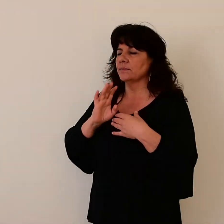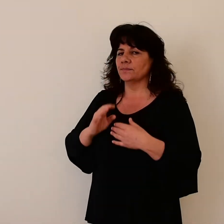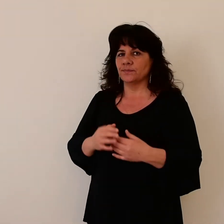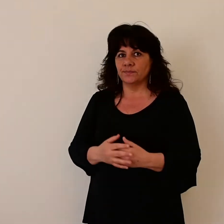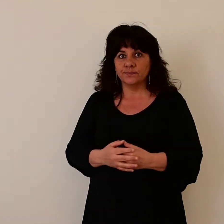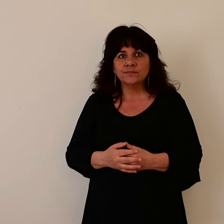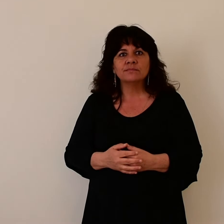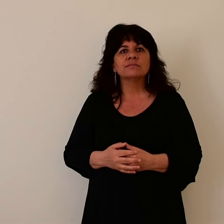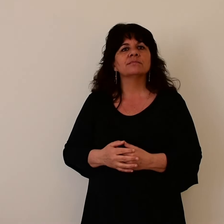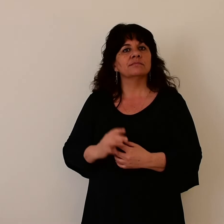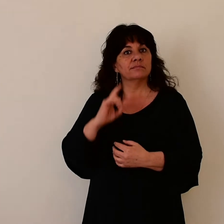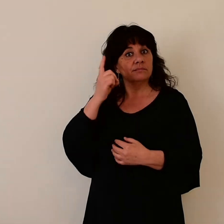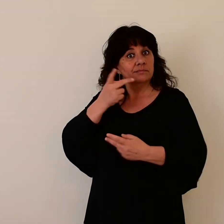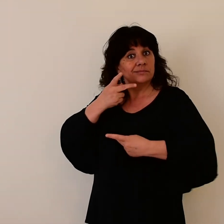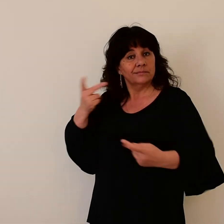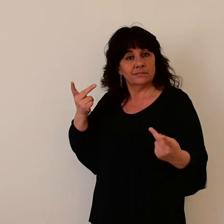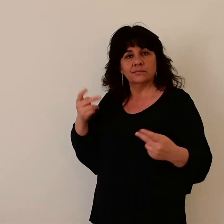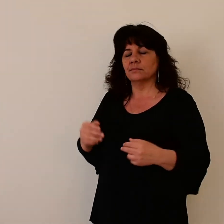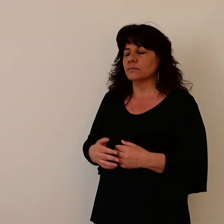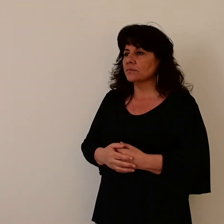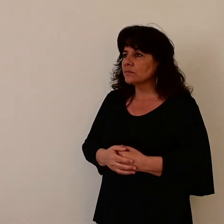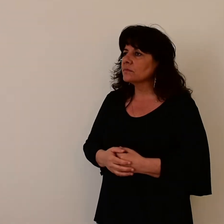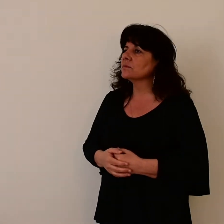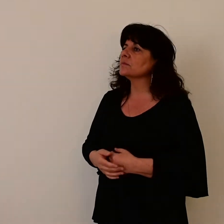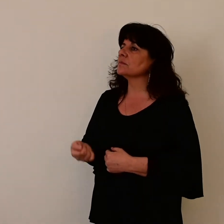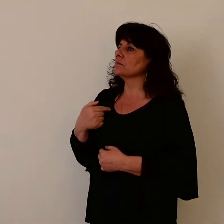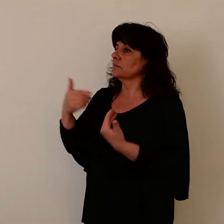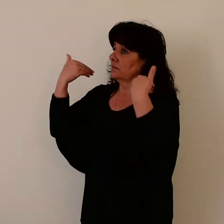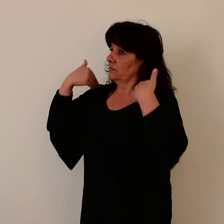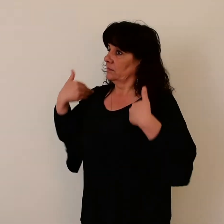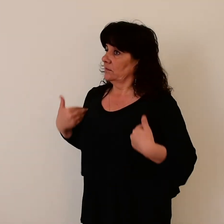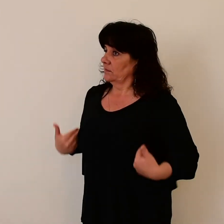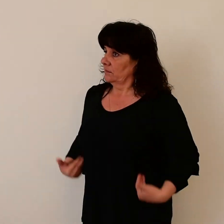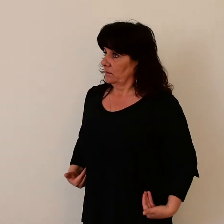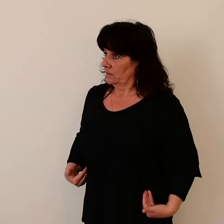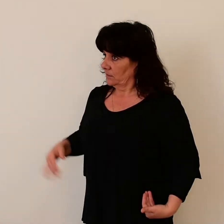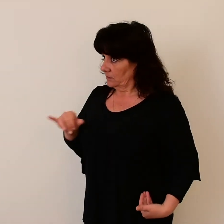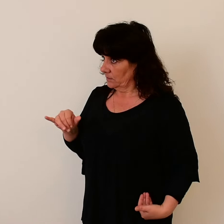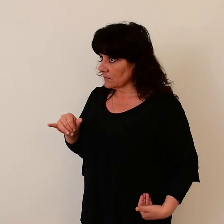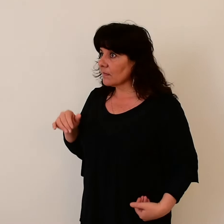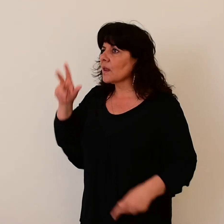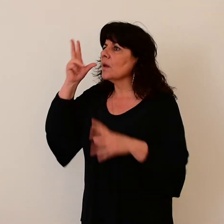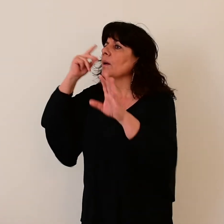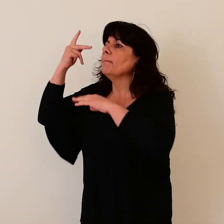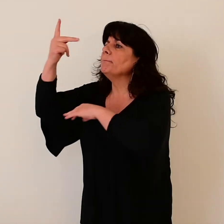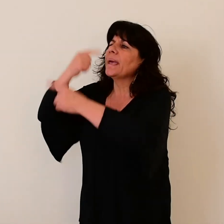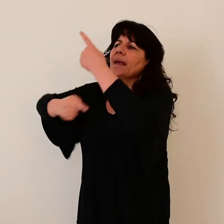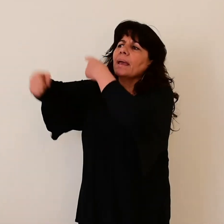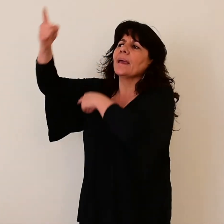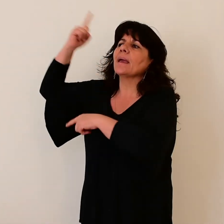Et il déclara, « Je suis le Dieu de ton père, le Dieu